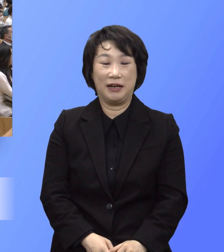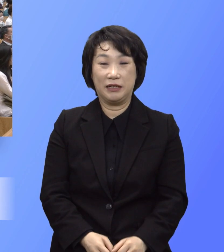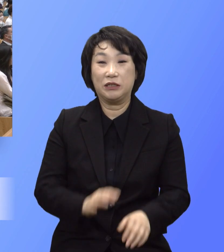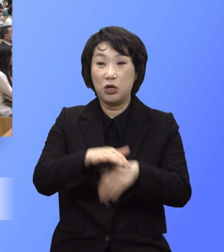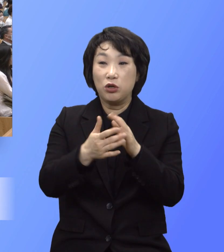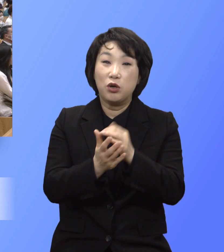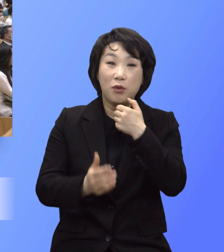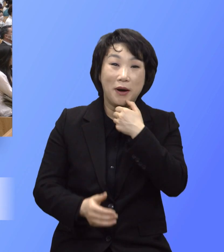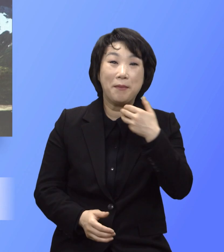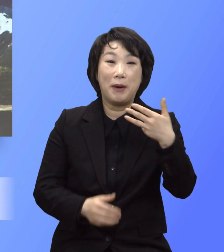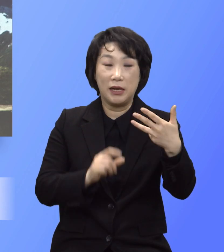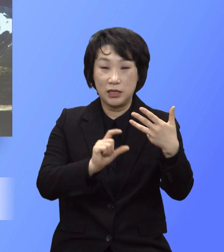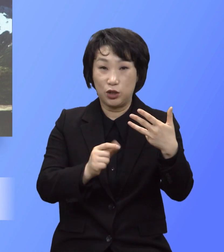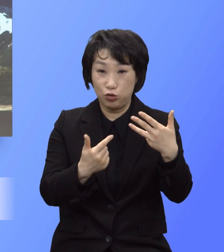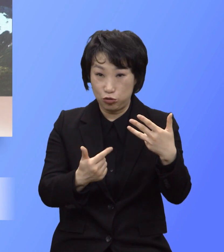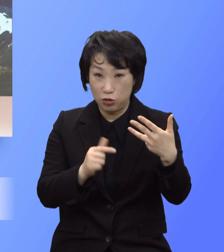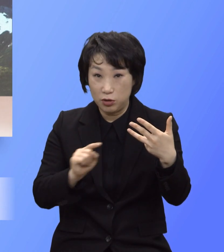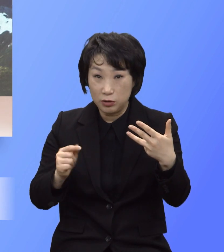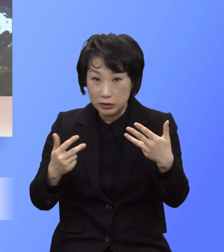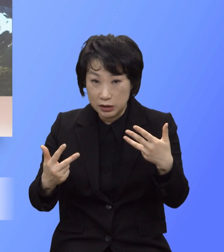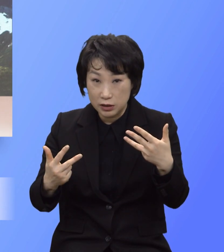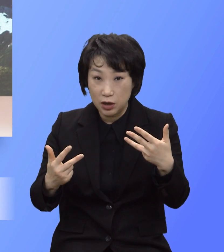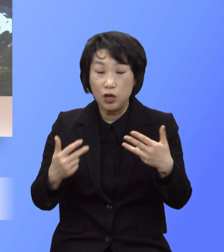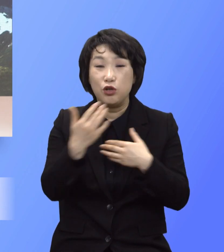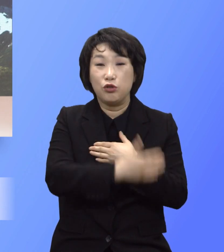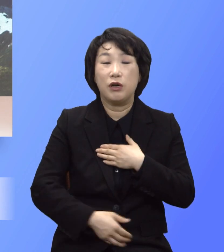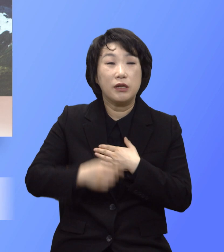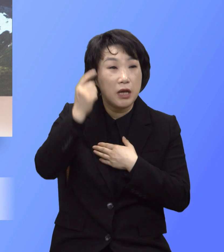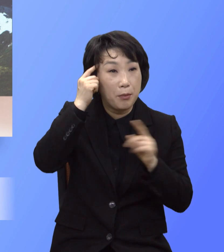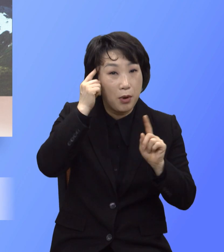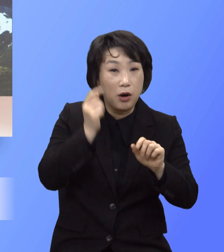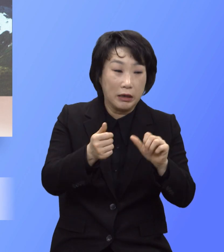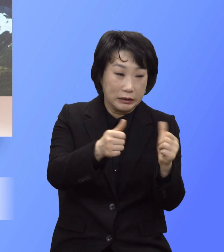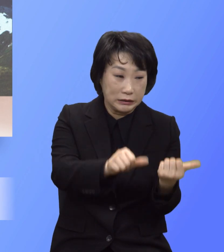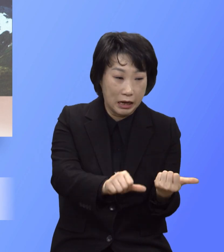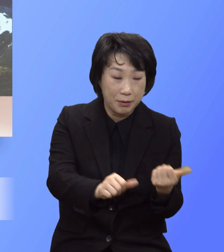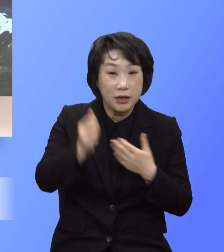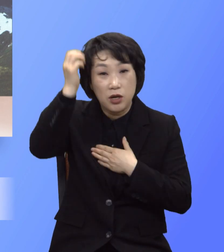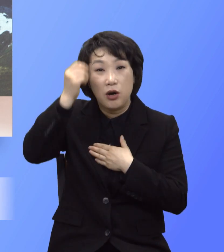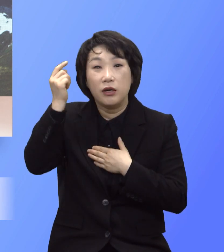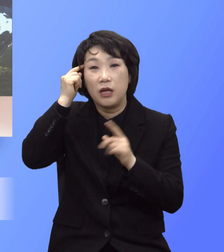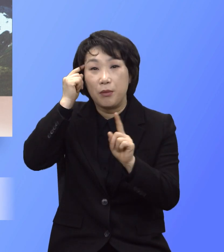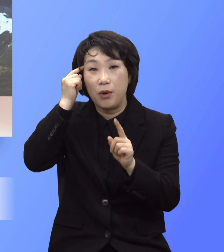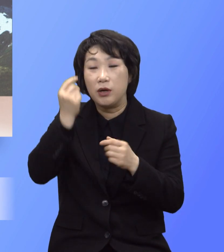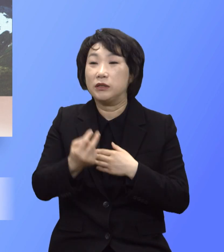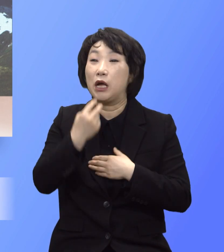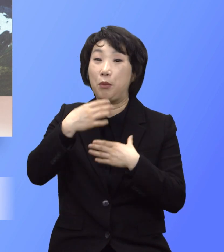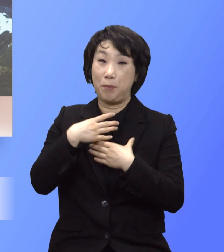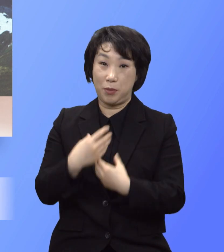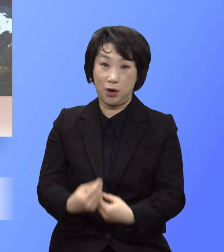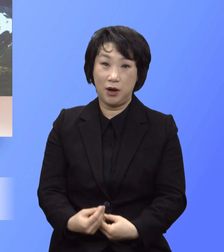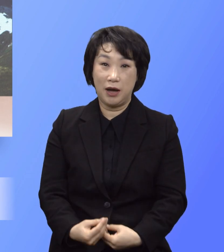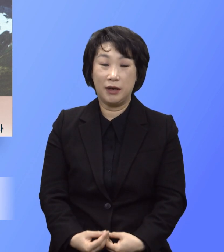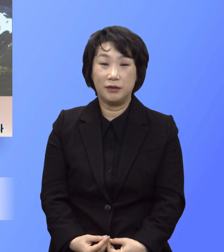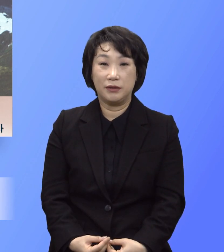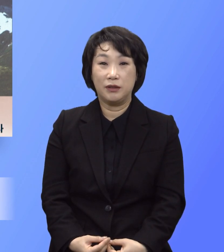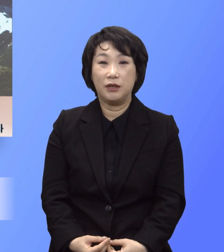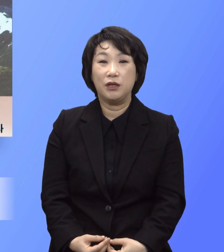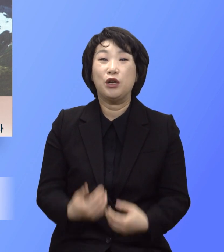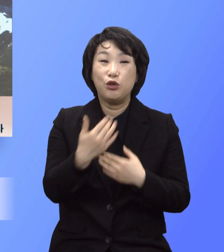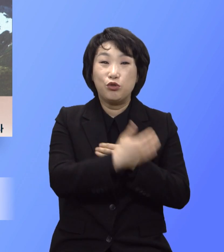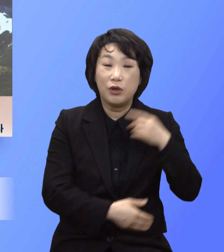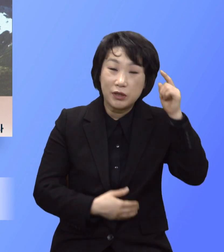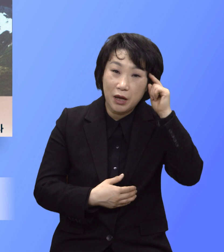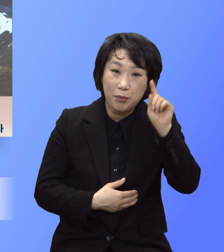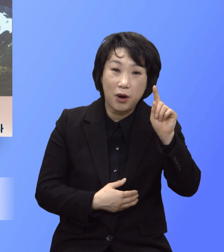로마서 8장 6절로 7절에 육신의 생각은 사망이요 영의 생각은 생명과 평안이니라.